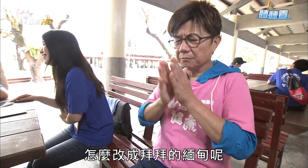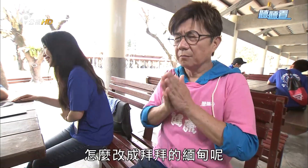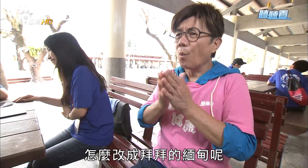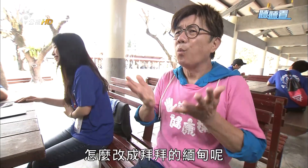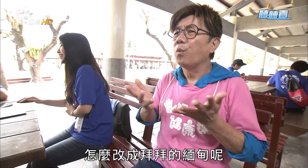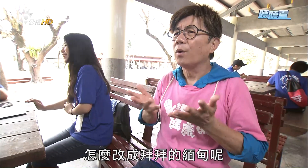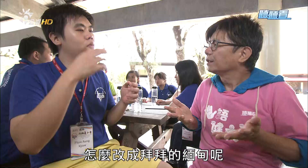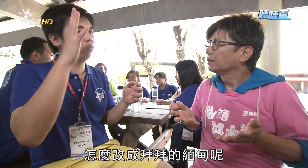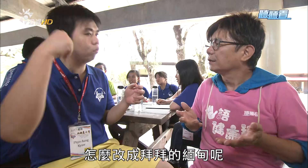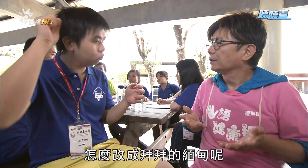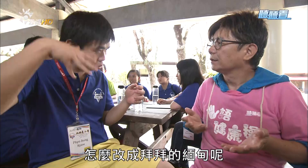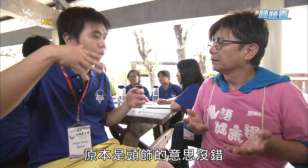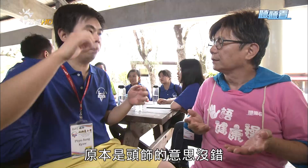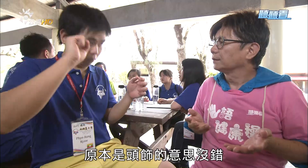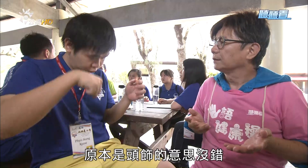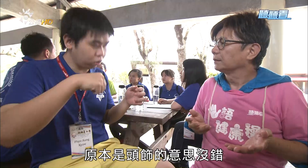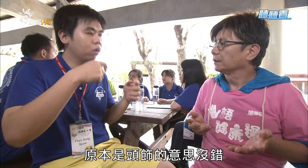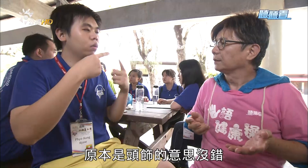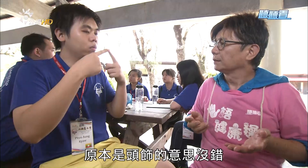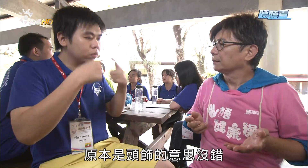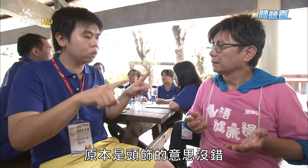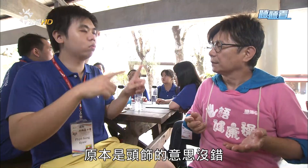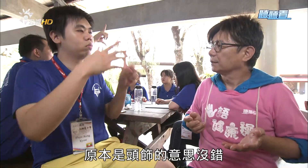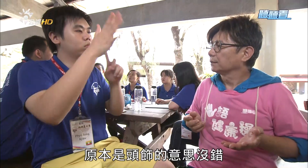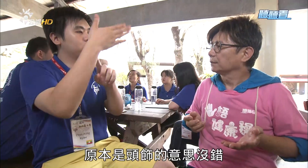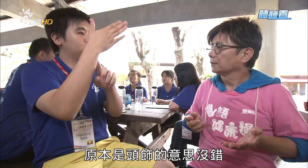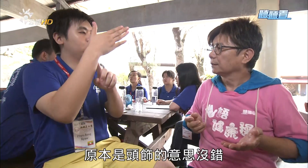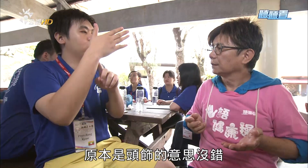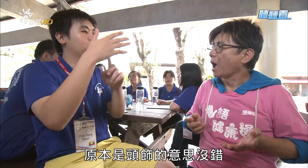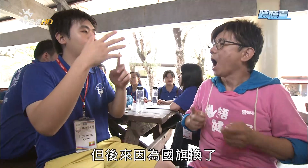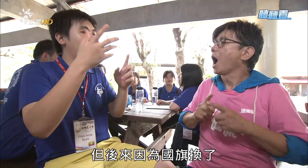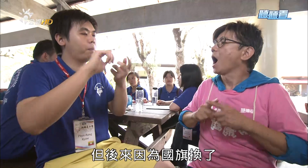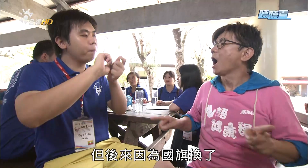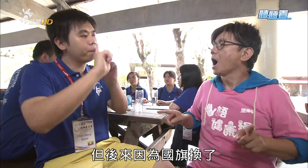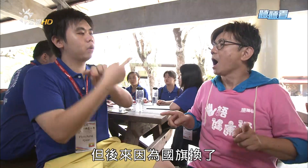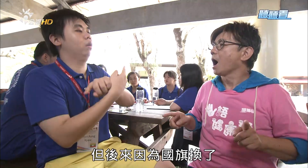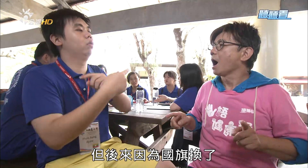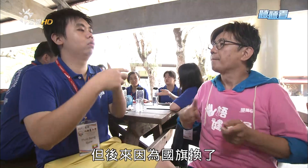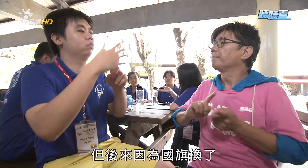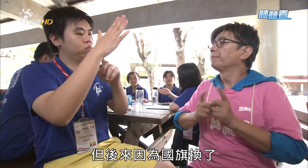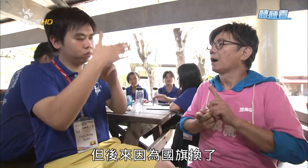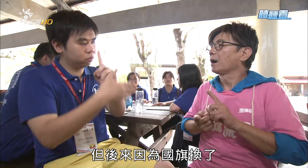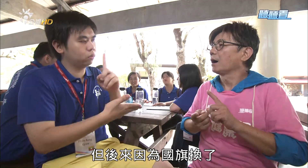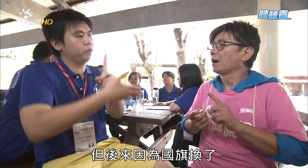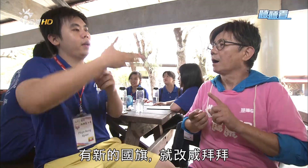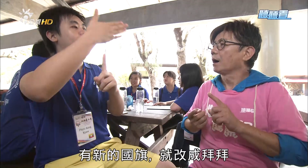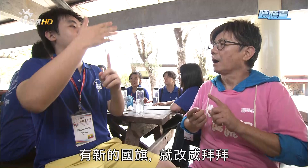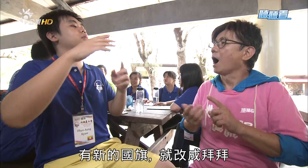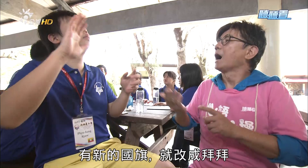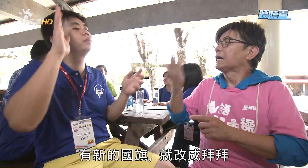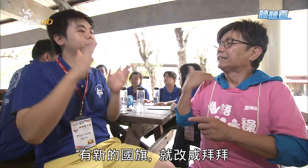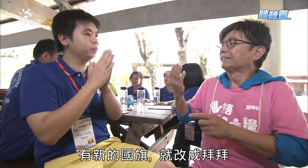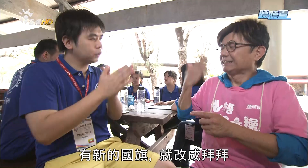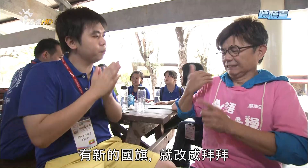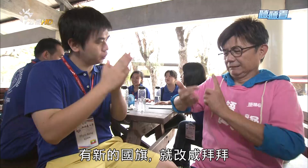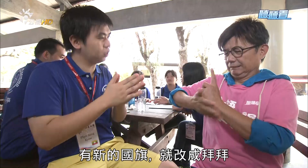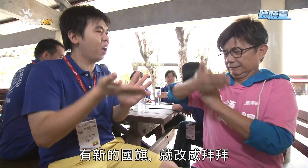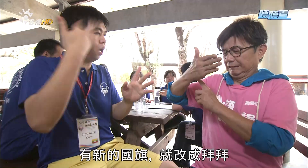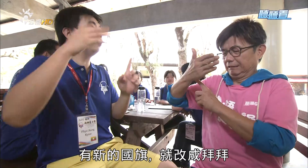缅甸呢？原本是头饰的意思没错，但后来因为国旗换了，有新的国旗，就改